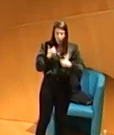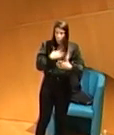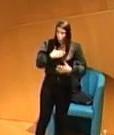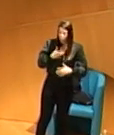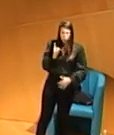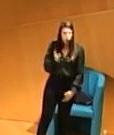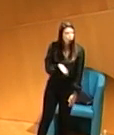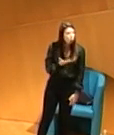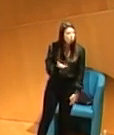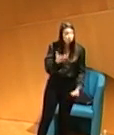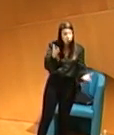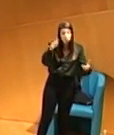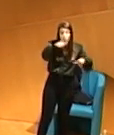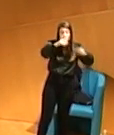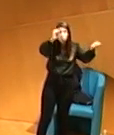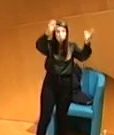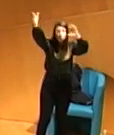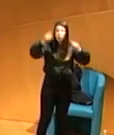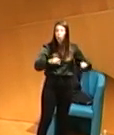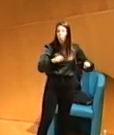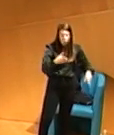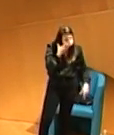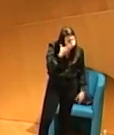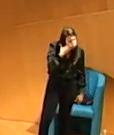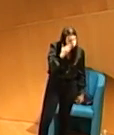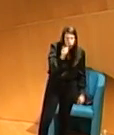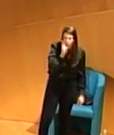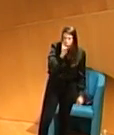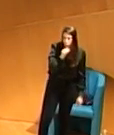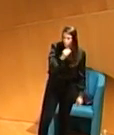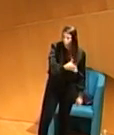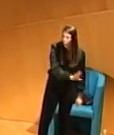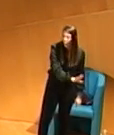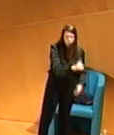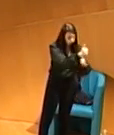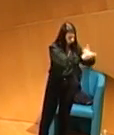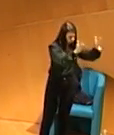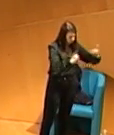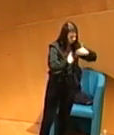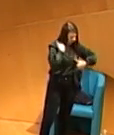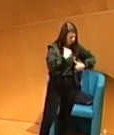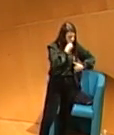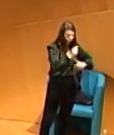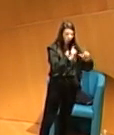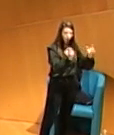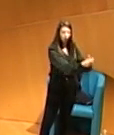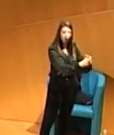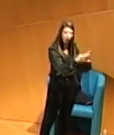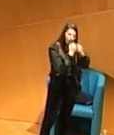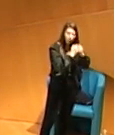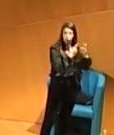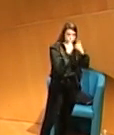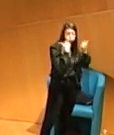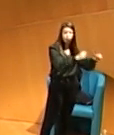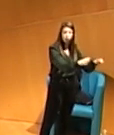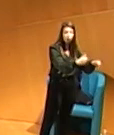voyez ? Dans la tête des gens, le fauteuil roulant, on connaît. On range, c'est la case handicap. Quelqu'un qui a